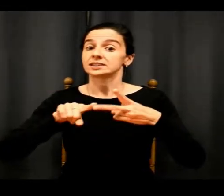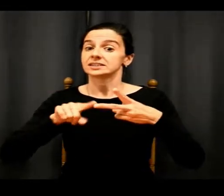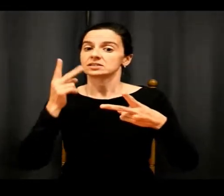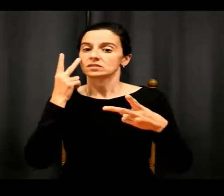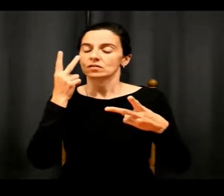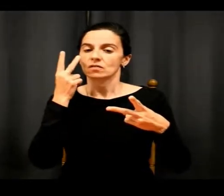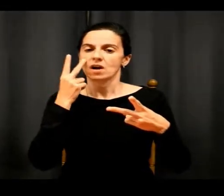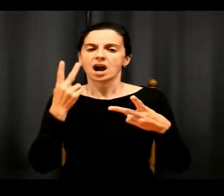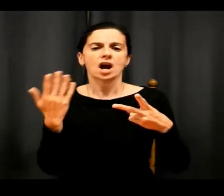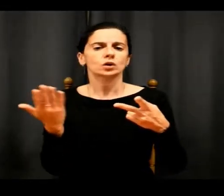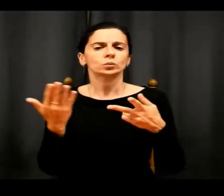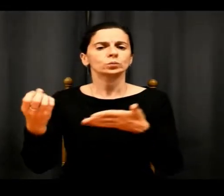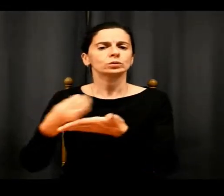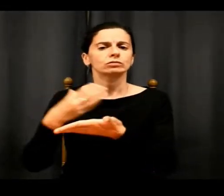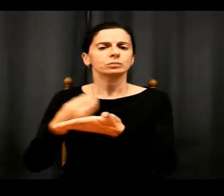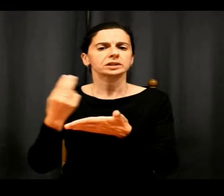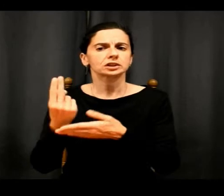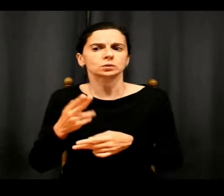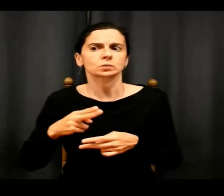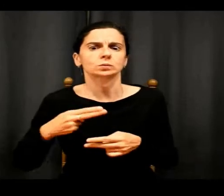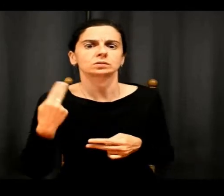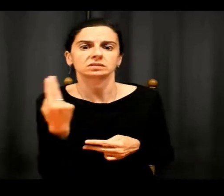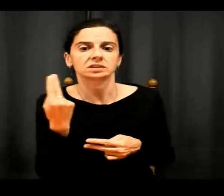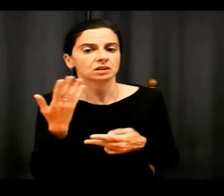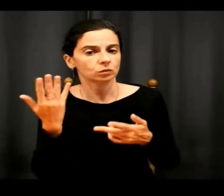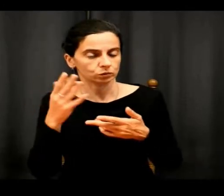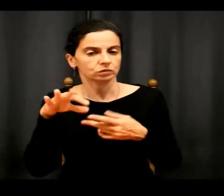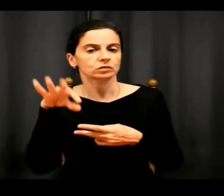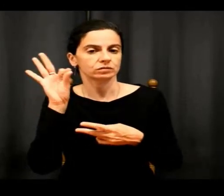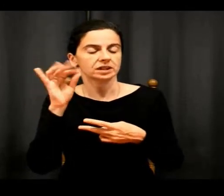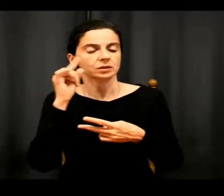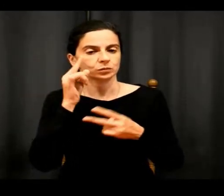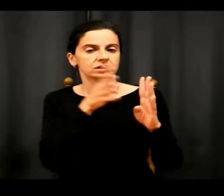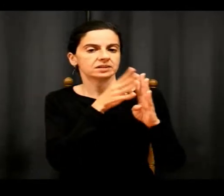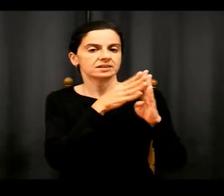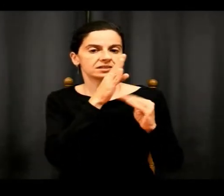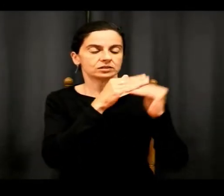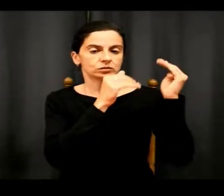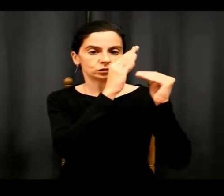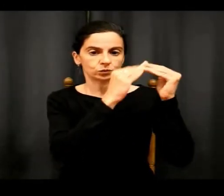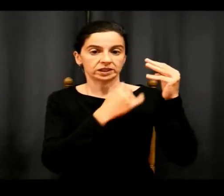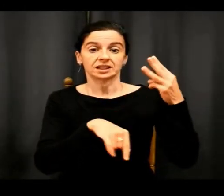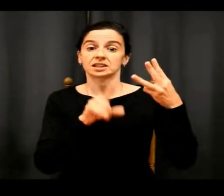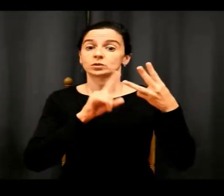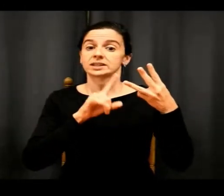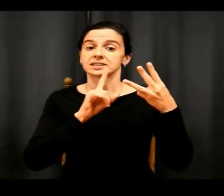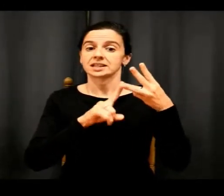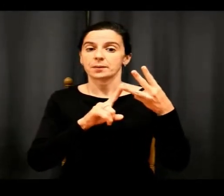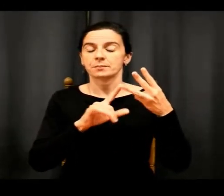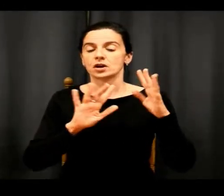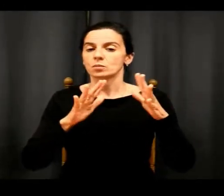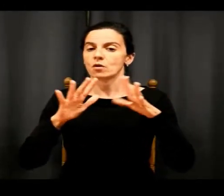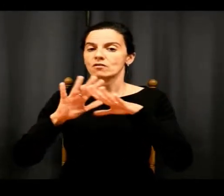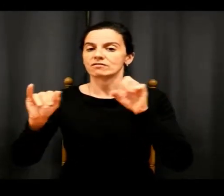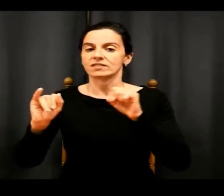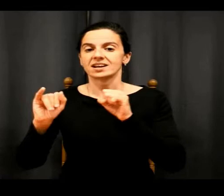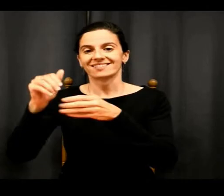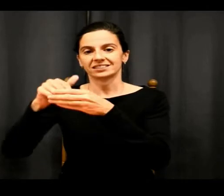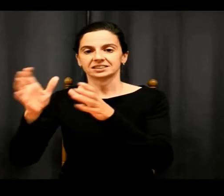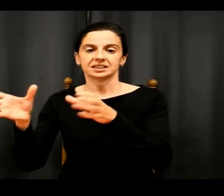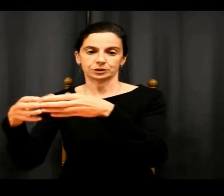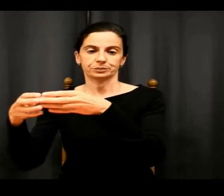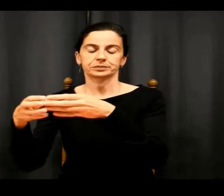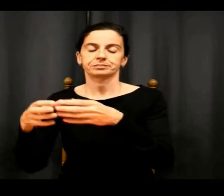se trouve l'information nécessaire pour construire ces grilles. Nous verrons enfin comment procéder en